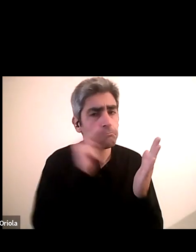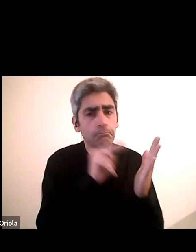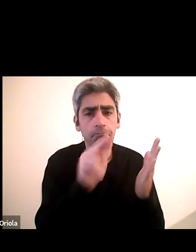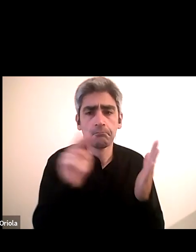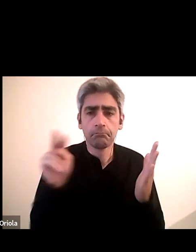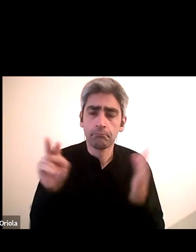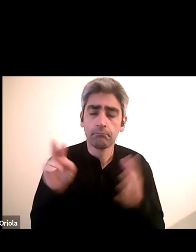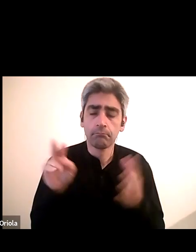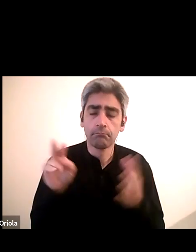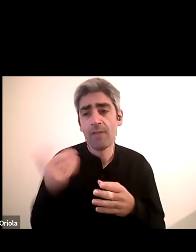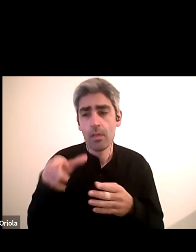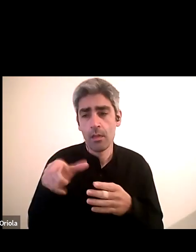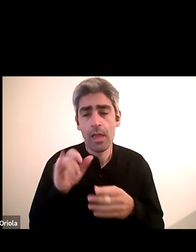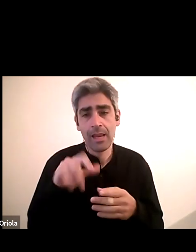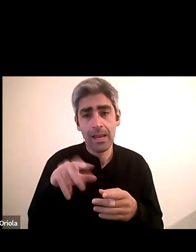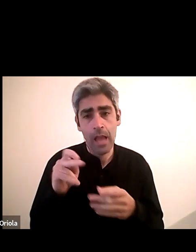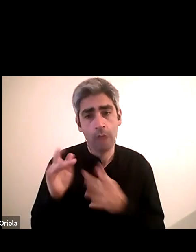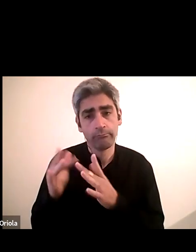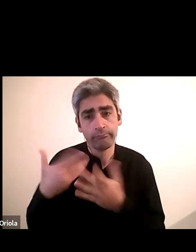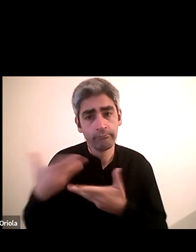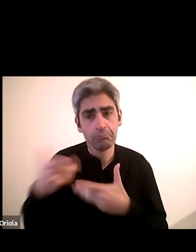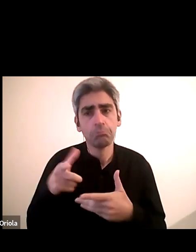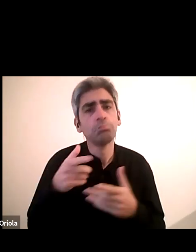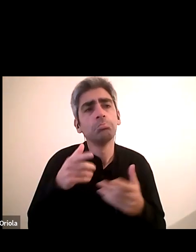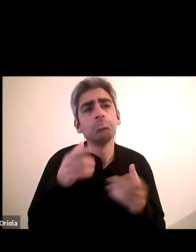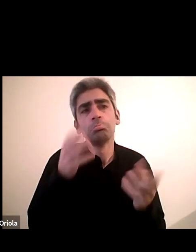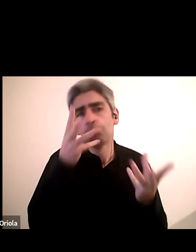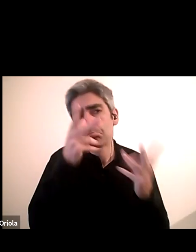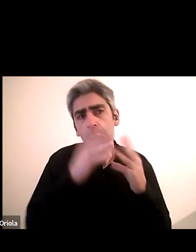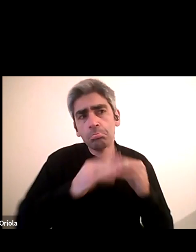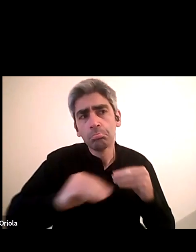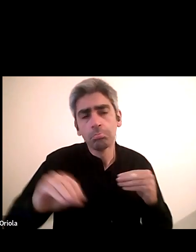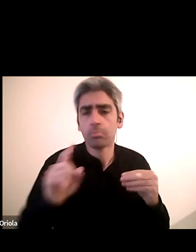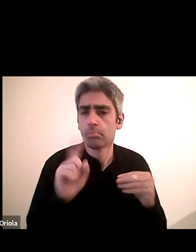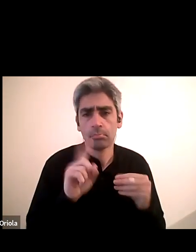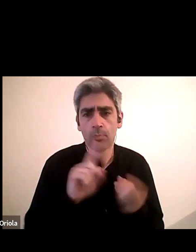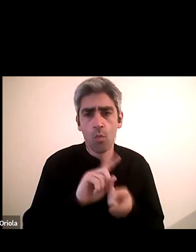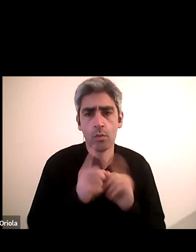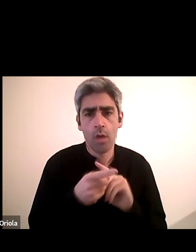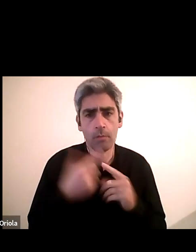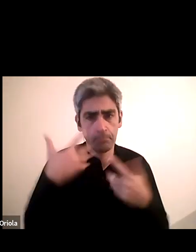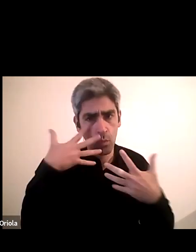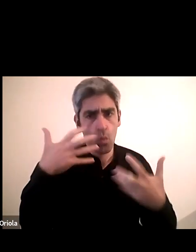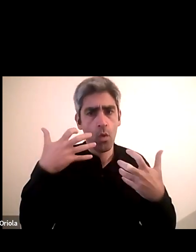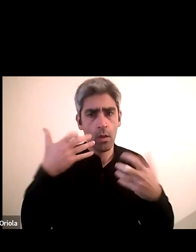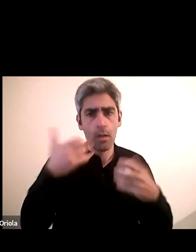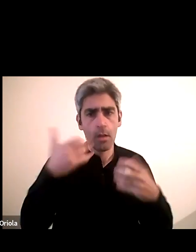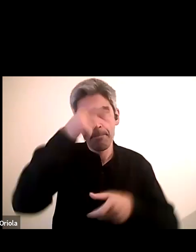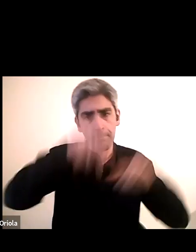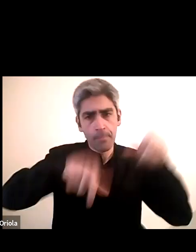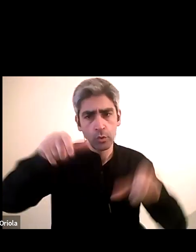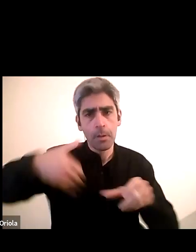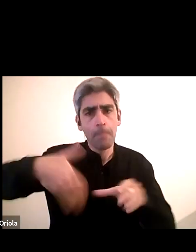do INA, o que eu tenho vindo a constatar é que isto não esmoreceu, e, antes pelo contrário, vejo nos participantes nas sessões